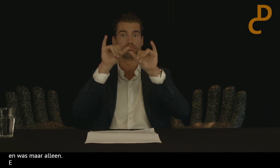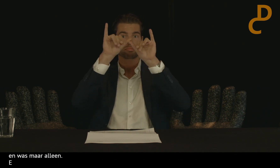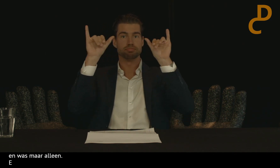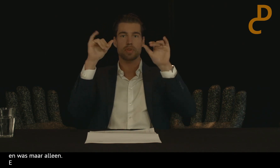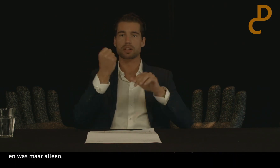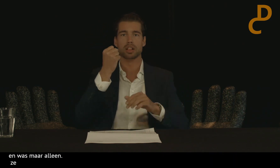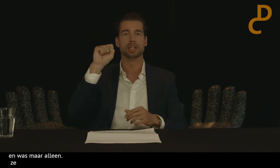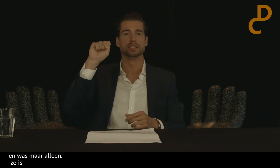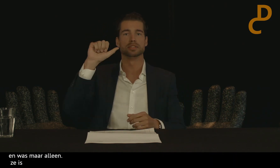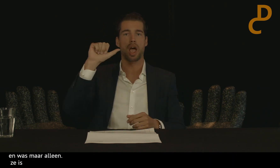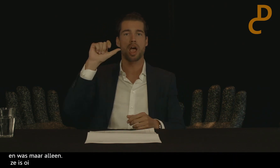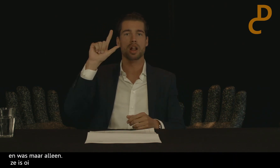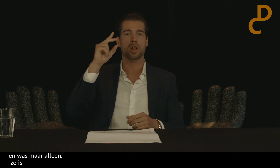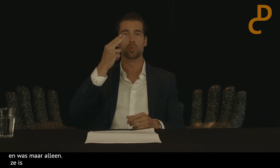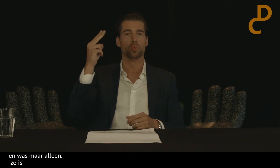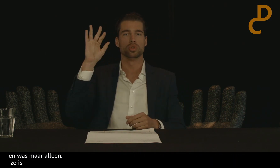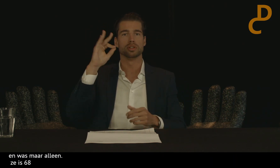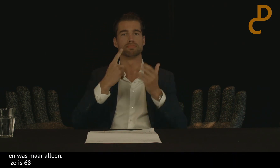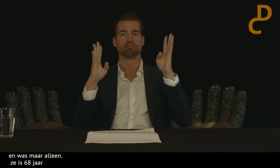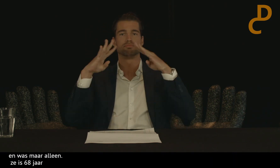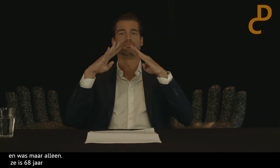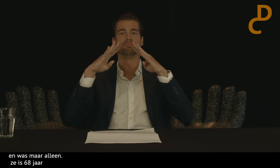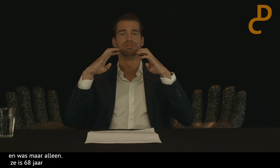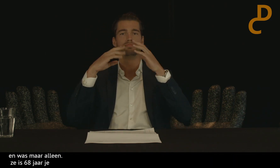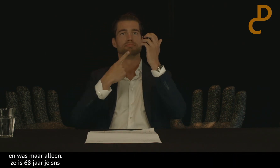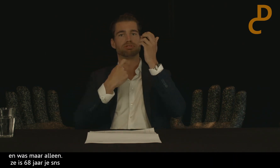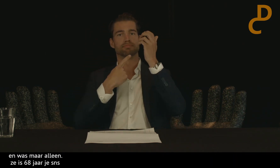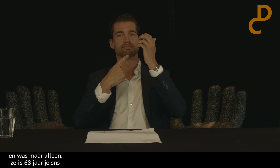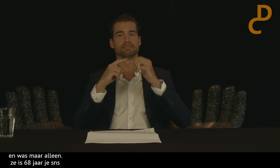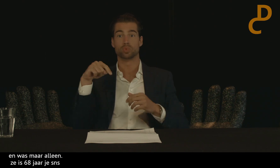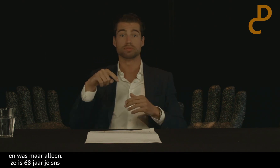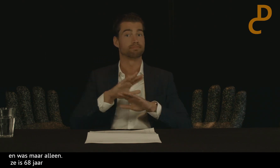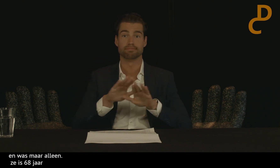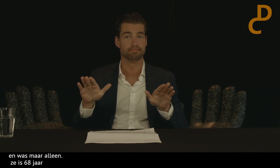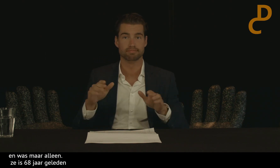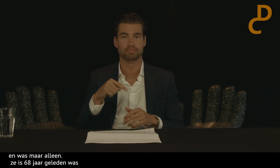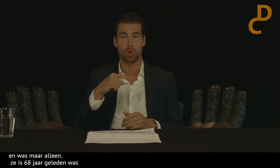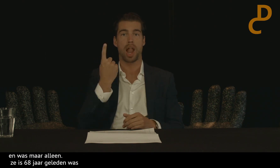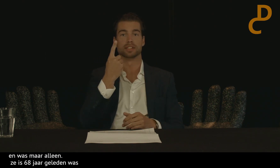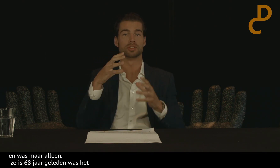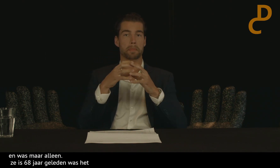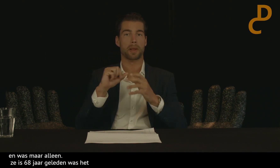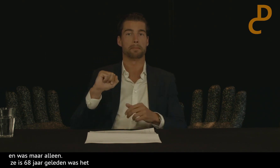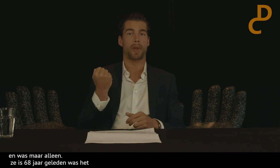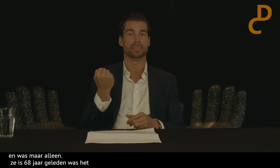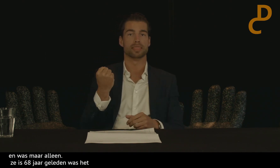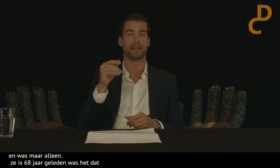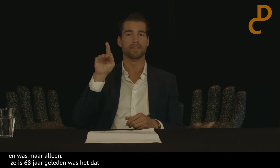68 jaar geleden is er voor het eerst dat er geen feest is geweest met saluutschoten. Nu was ze